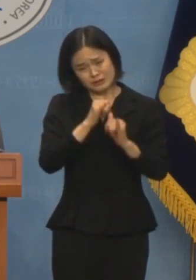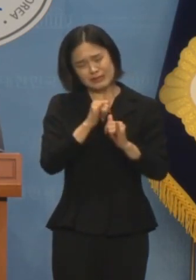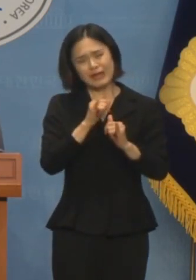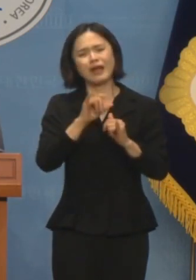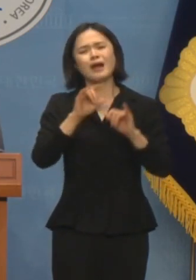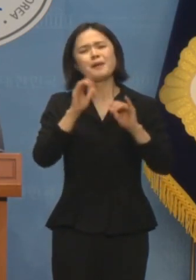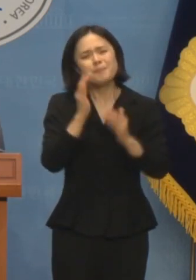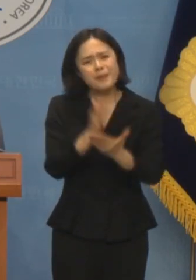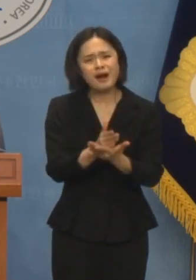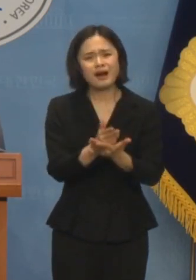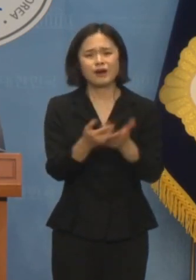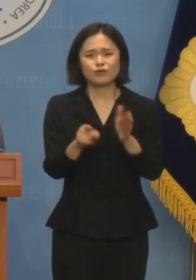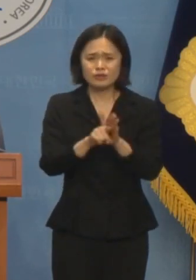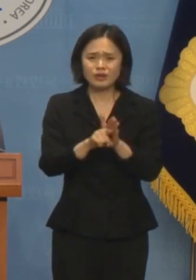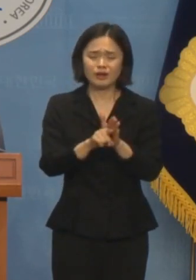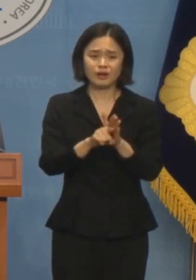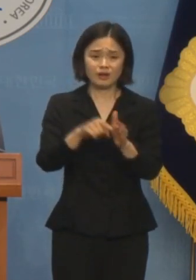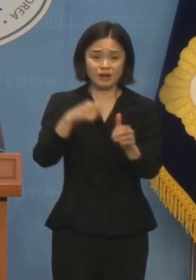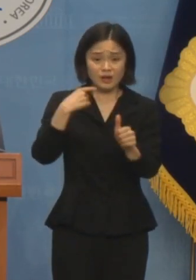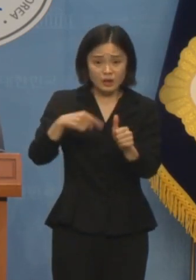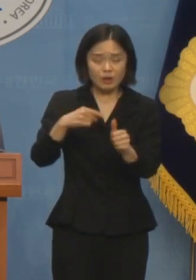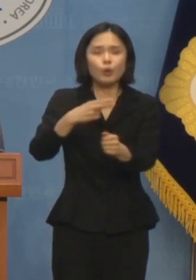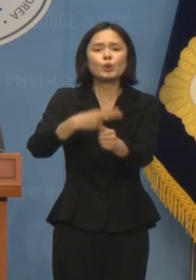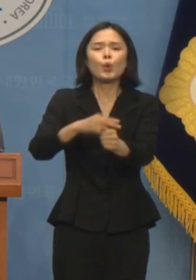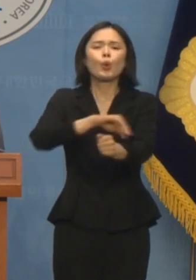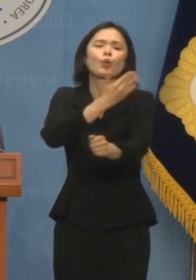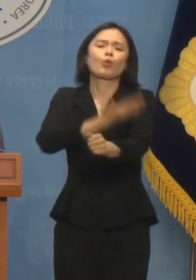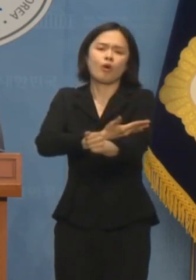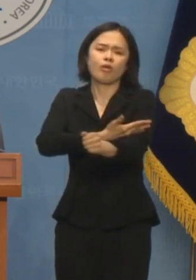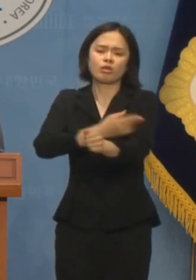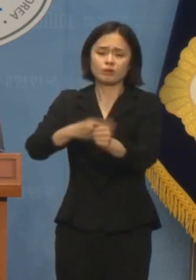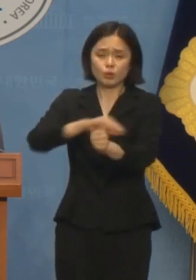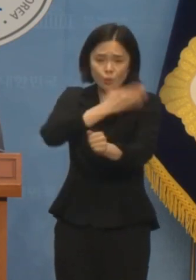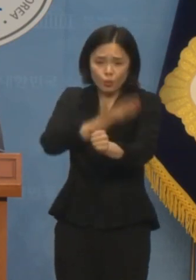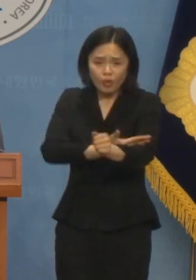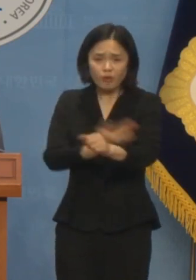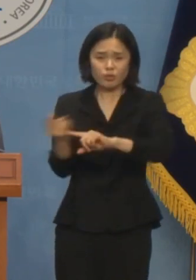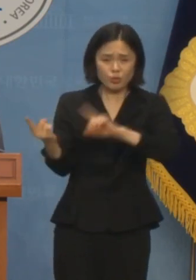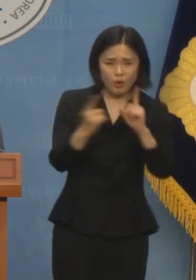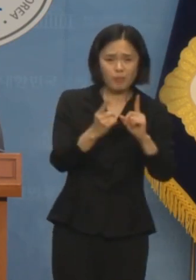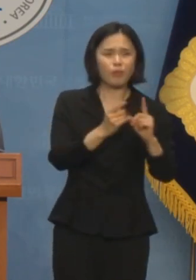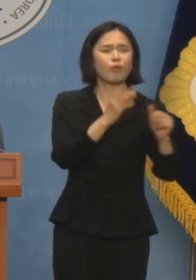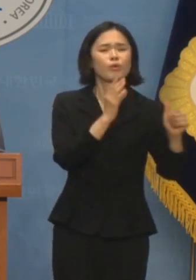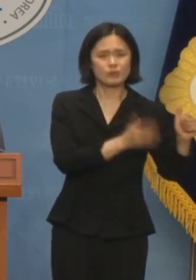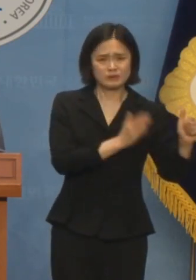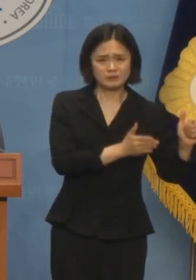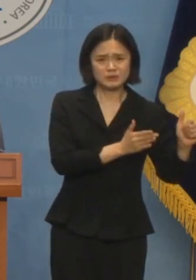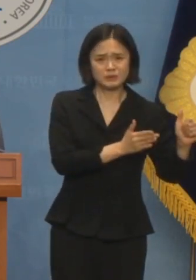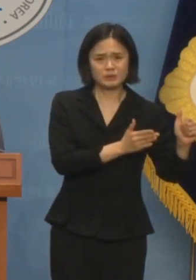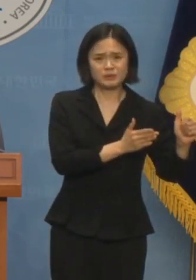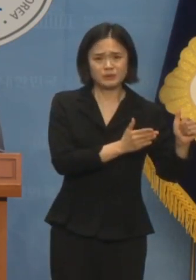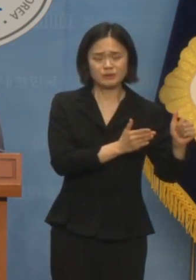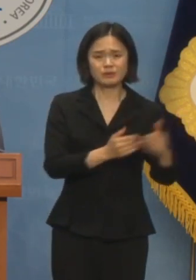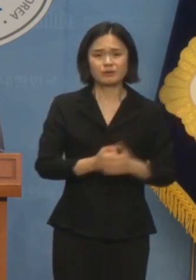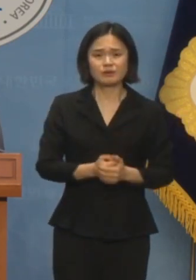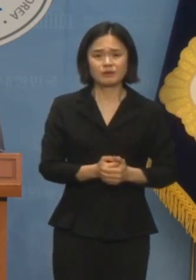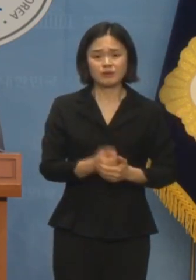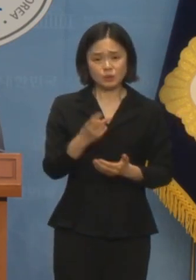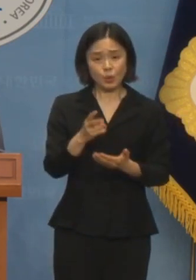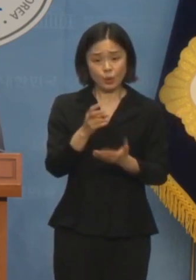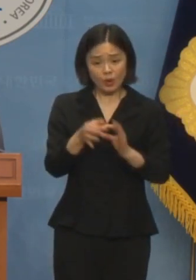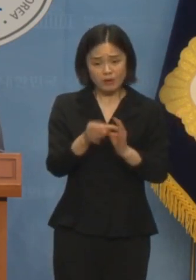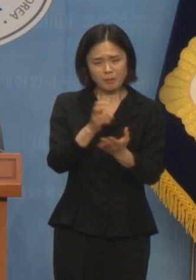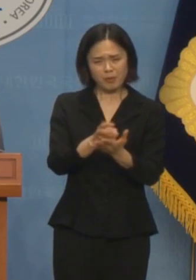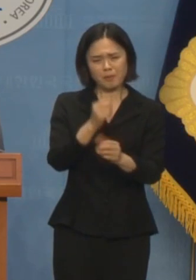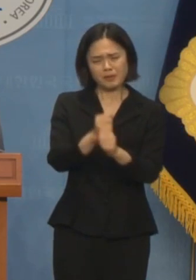침해 가해자들은 일벌백계 하여 교권 침해에 대한 경각심을 심어 주십시오. 고 서희초